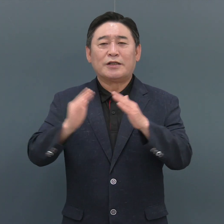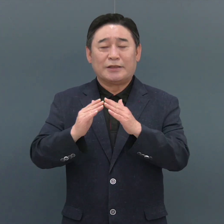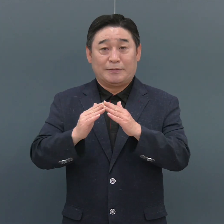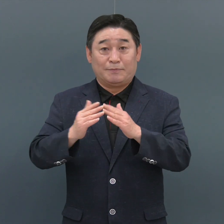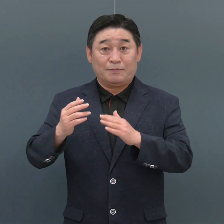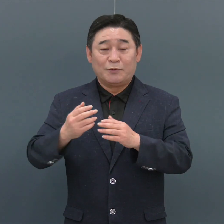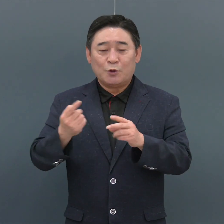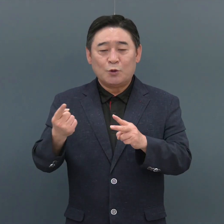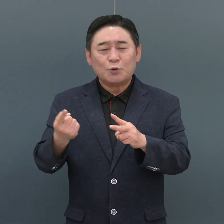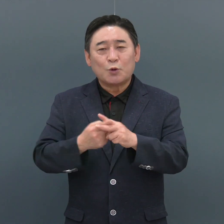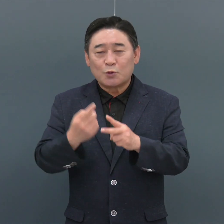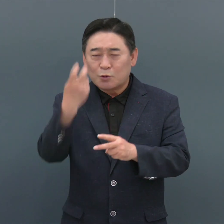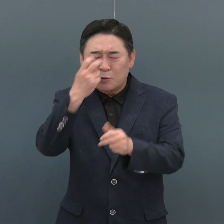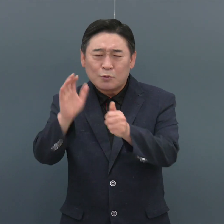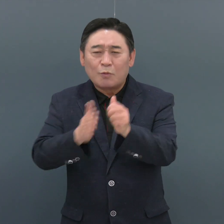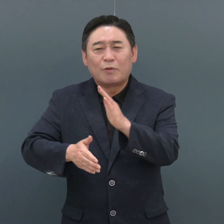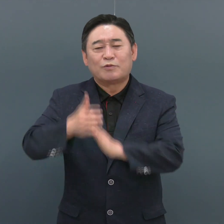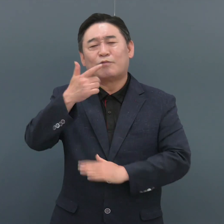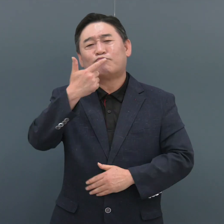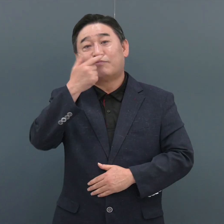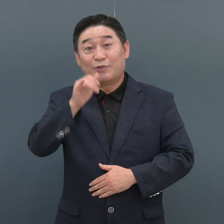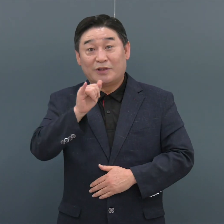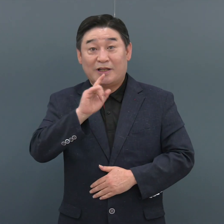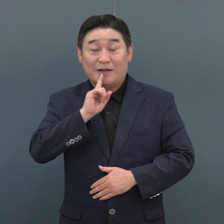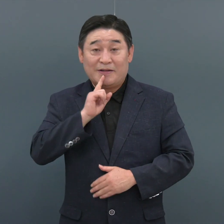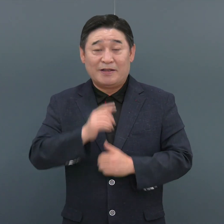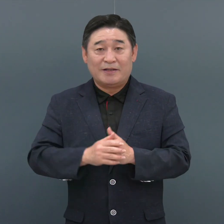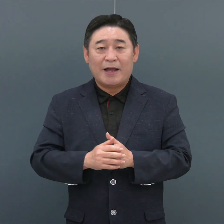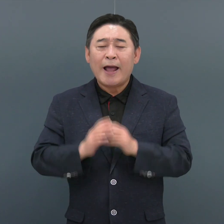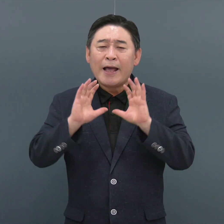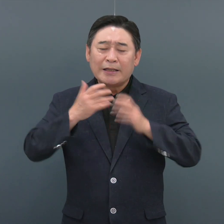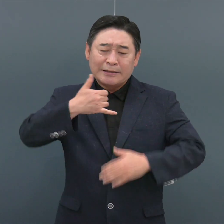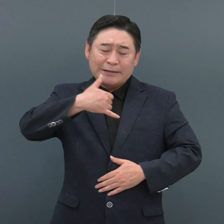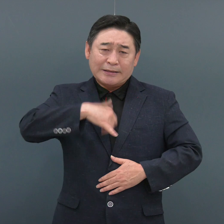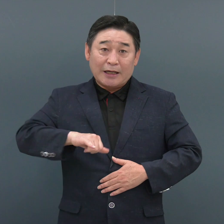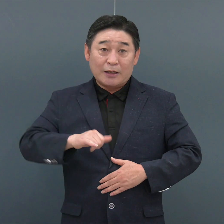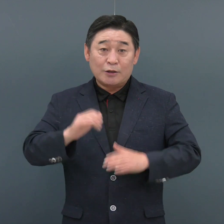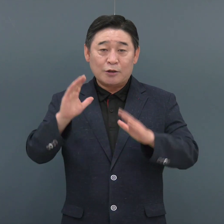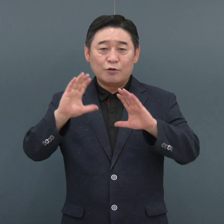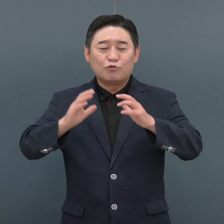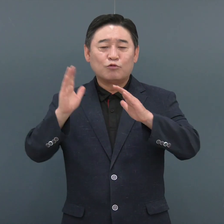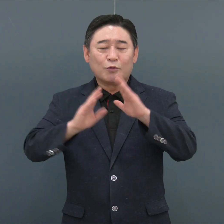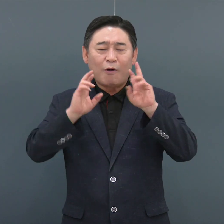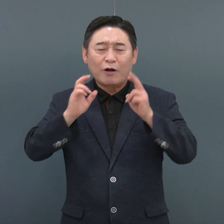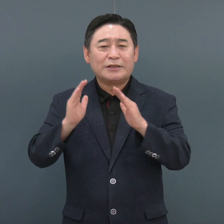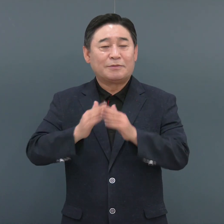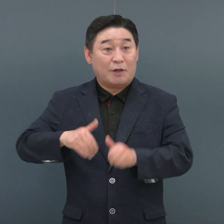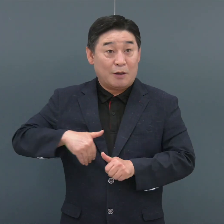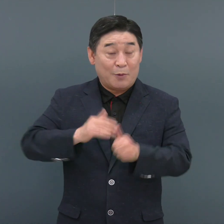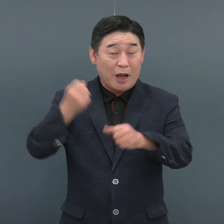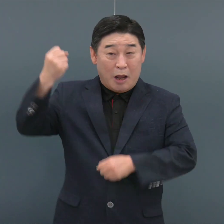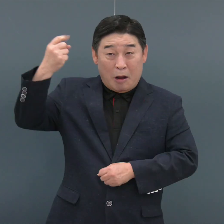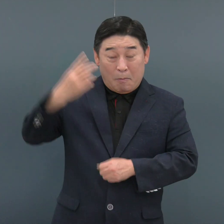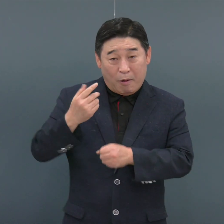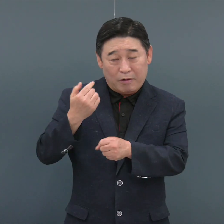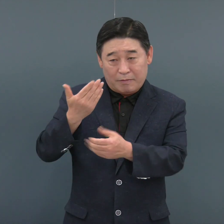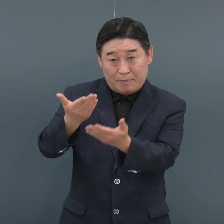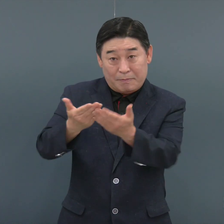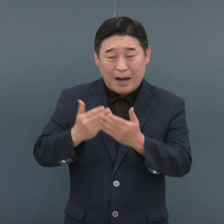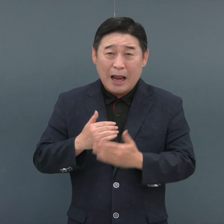초등 돌봄 시설이 부족하다는 점입니다. 아이를 국공립 어린이집에 보내기 위해 대기 순번을 받아가며 몇 년째 기다리시는 일이